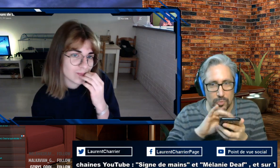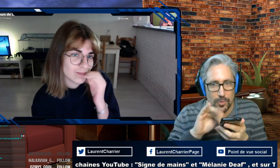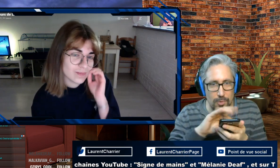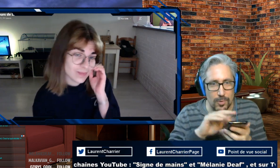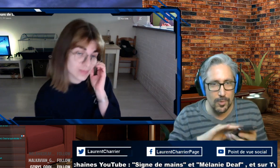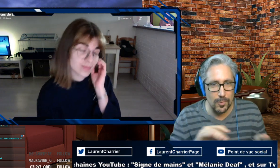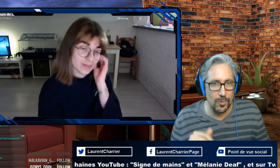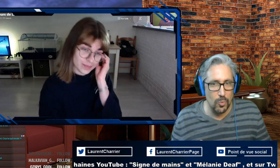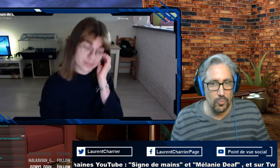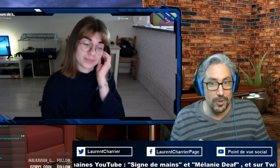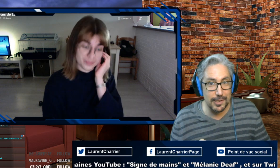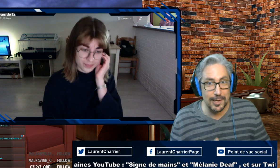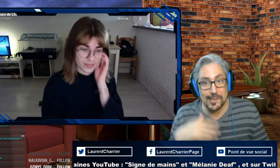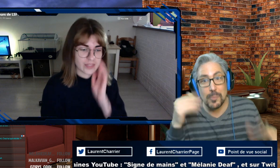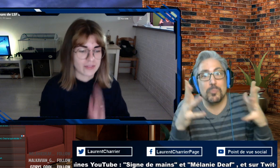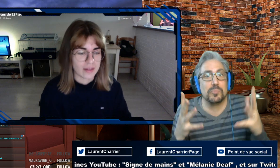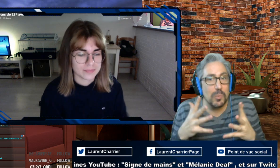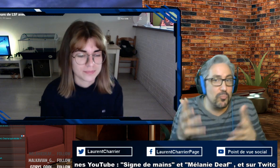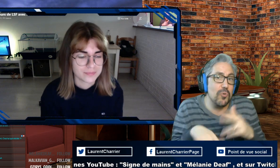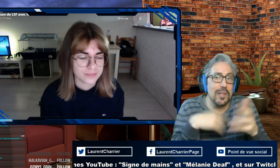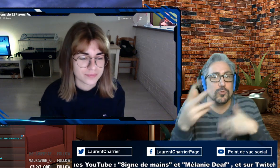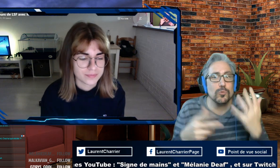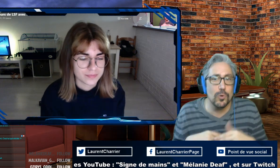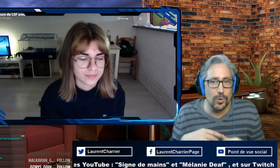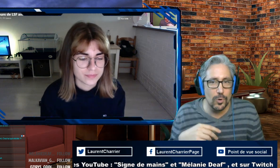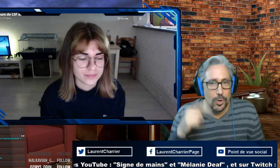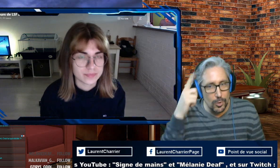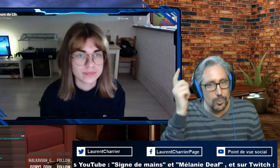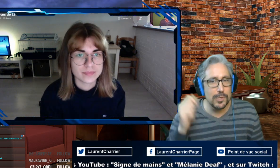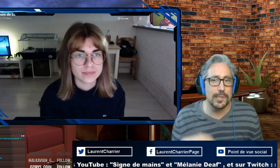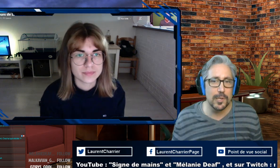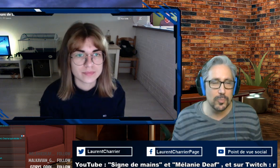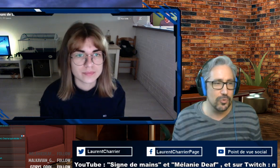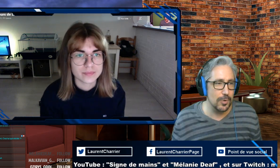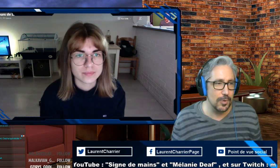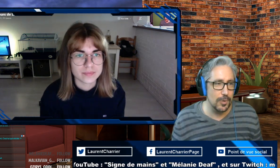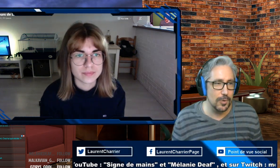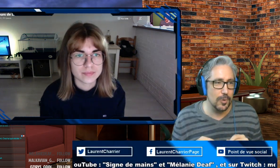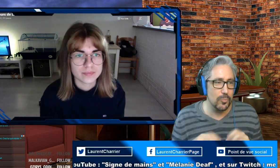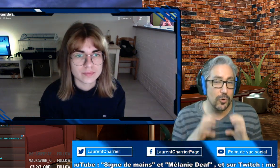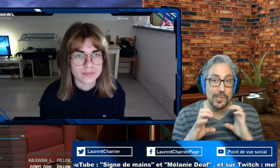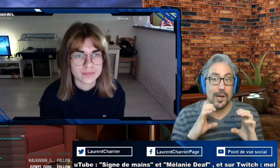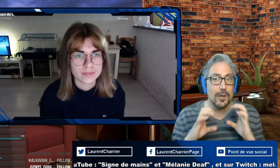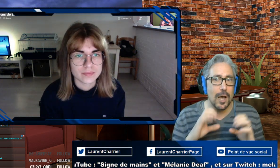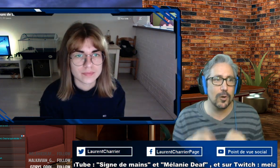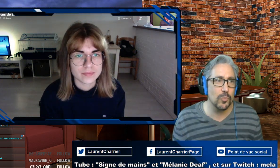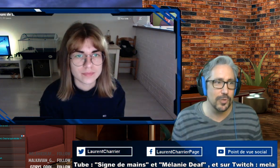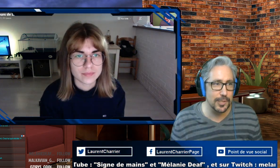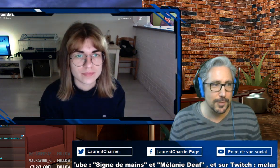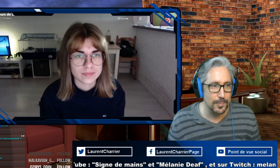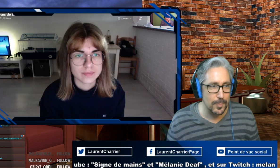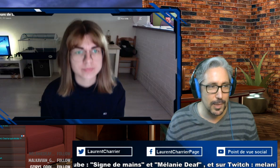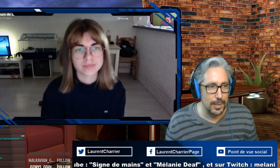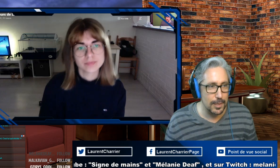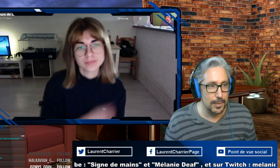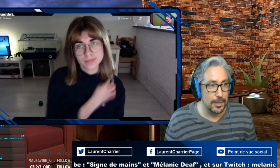et on peut écrire. Ça peut être une idée pour réussir à